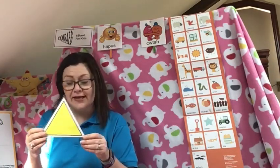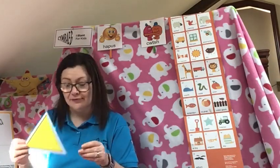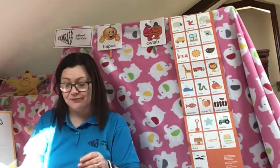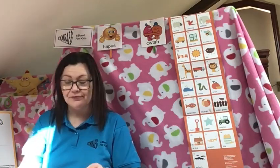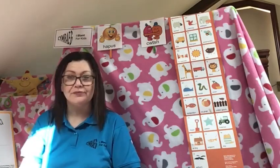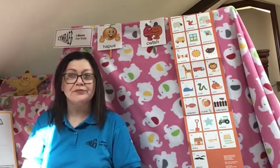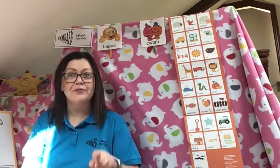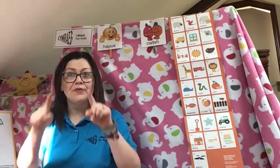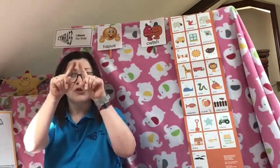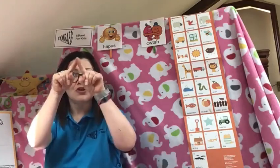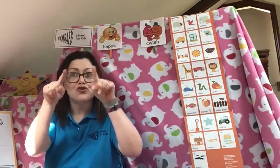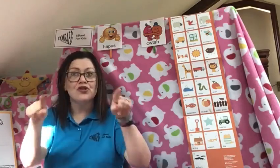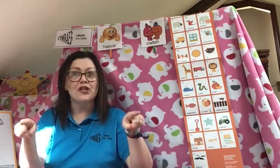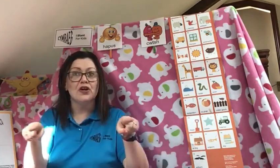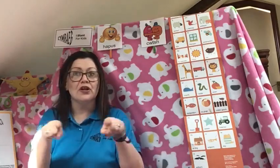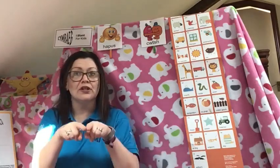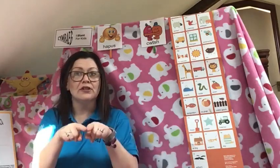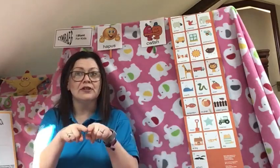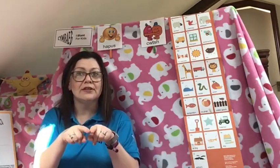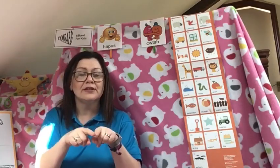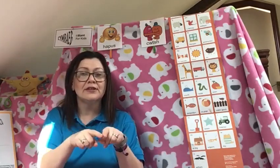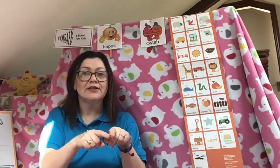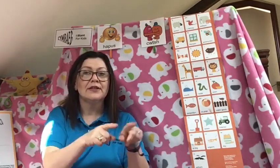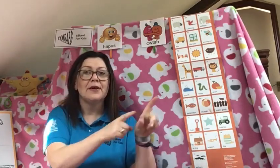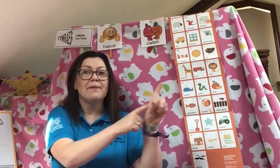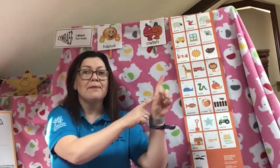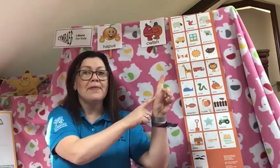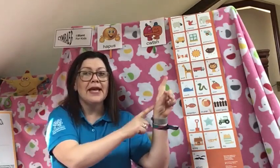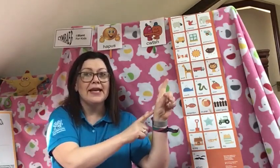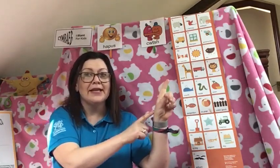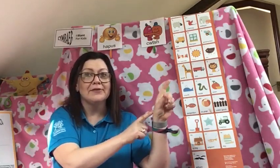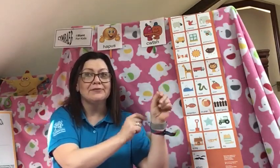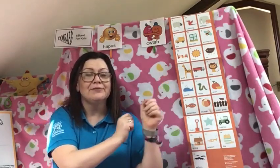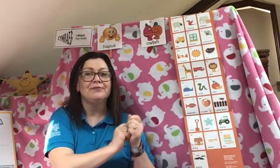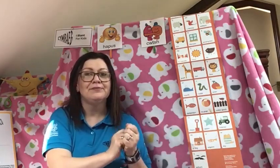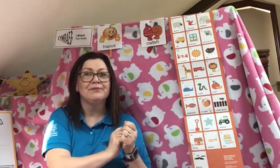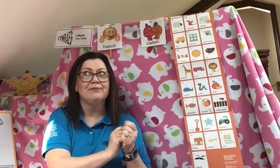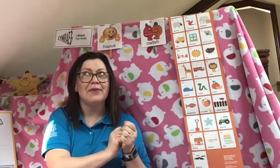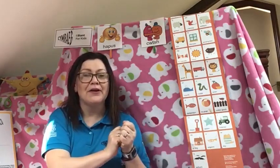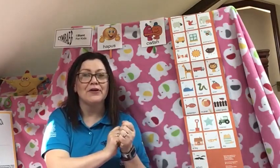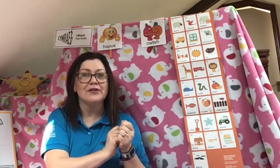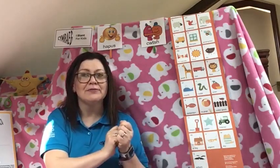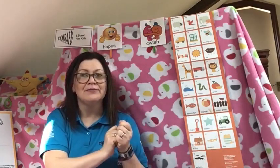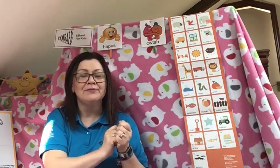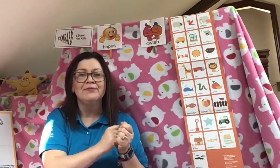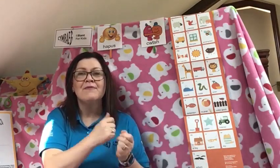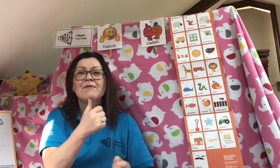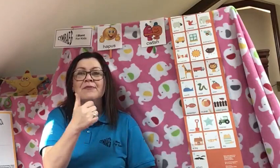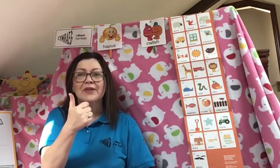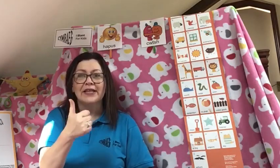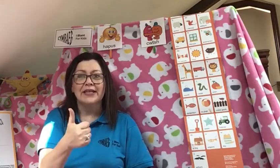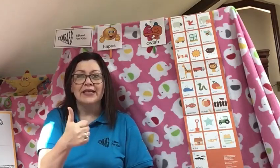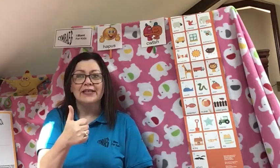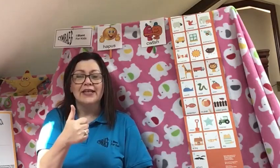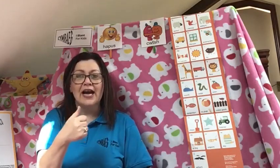melyn. Triongl melyn. Barod. 1